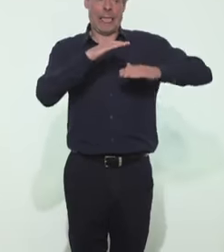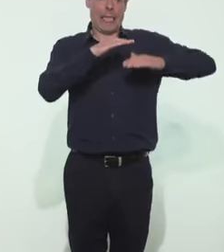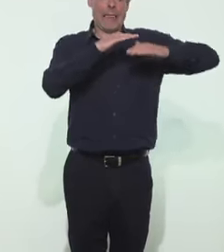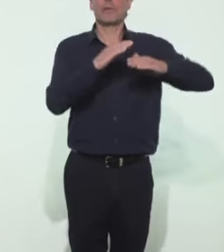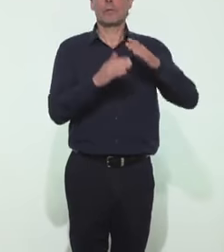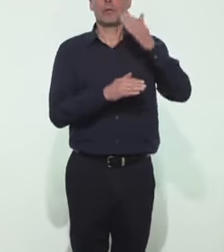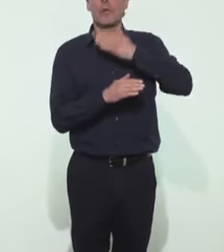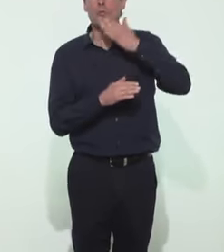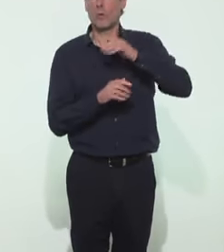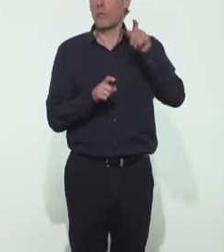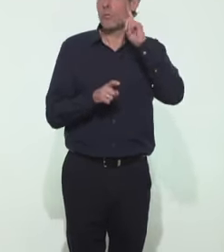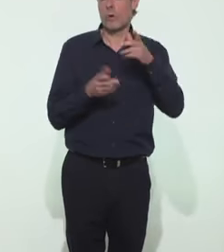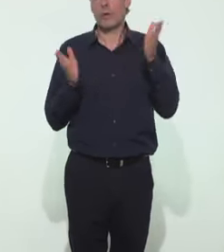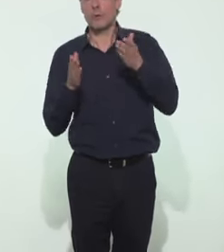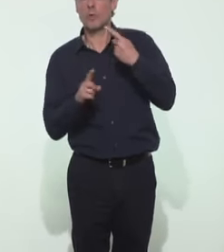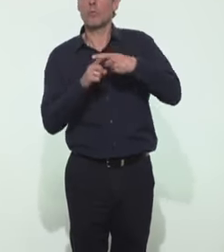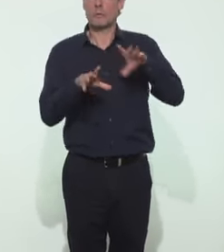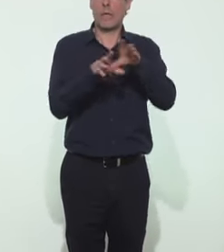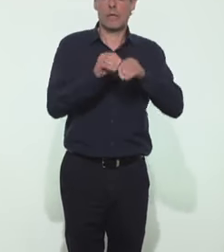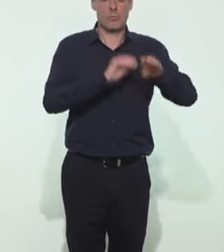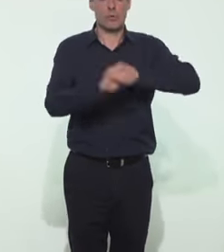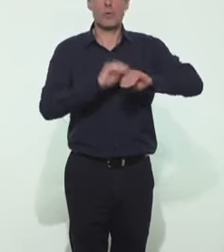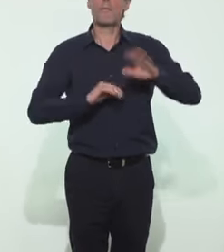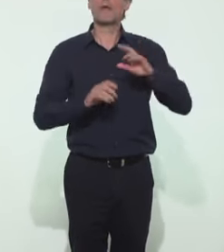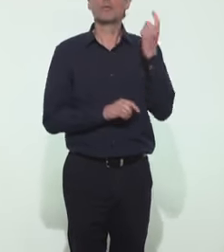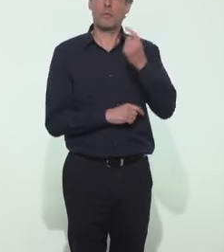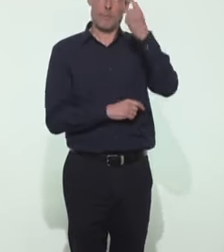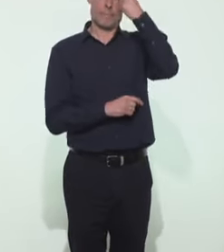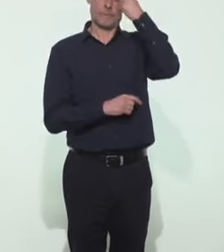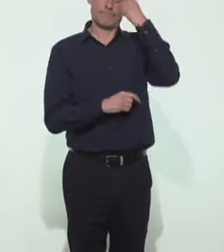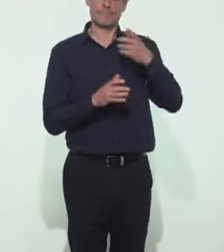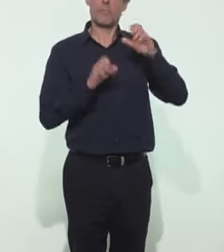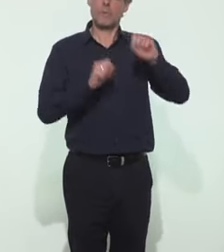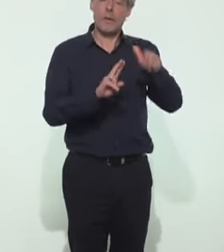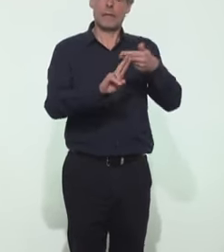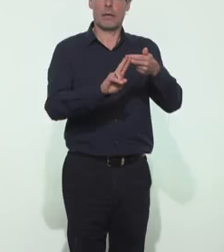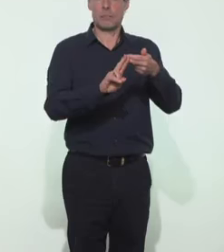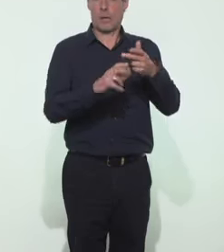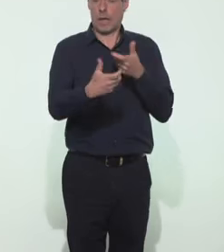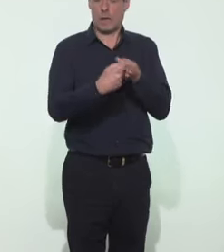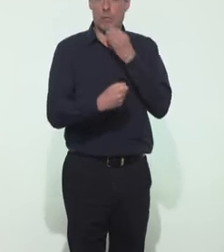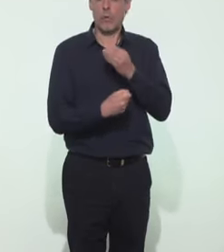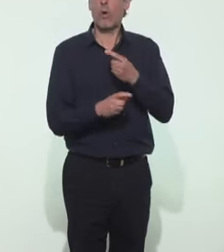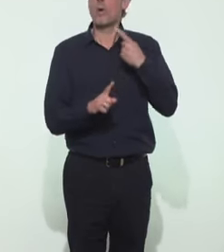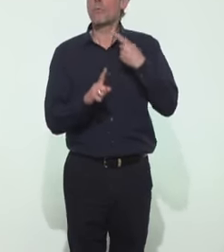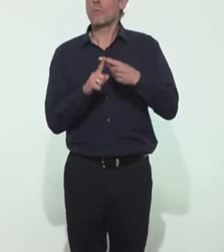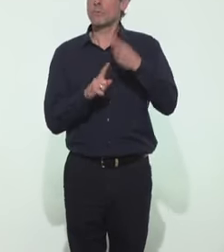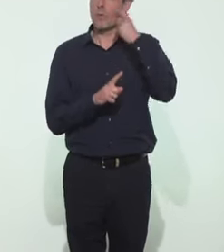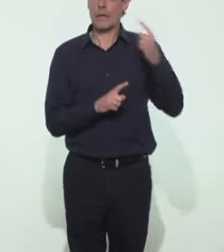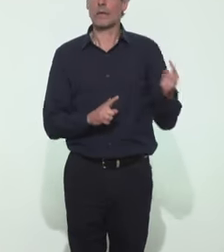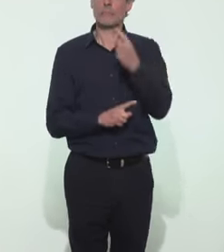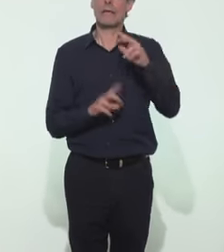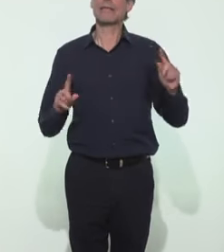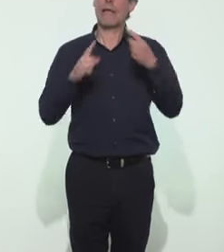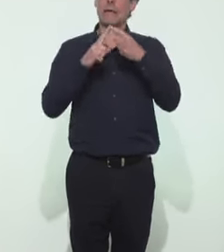pour les équipes tant mieux pour les hôpitaux mais nous gardons toujours cette capacité de réponse et nous gardons aussi vous le voyez sur cette carte